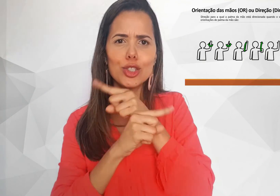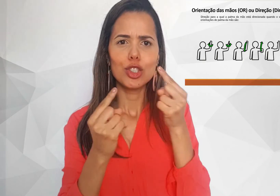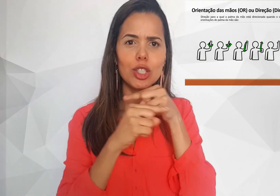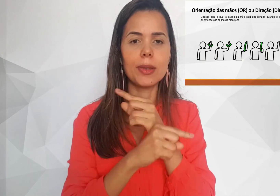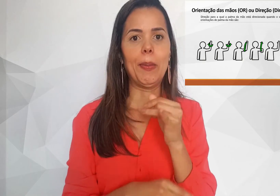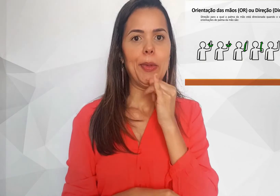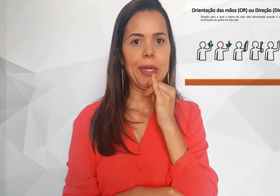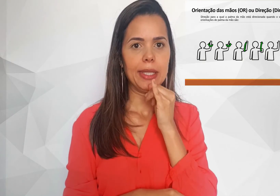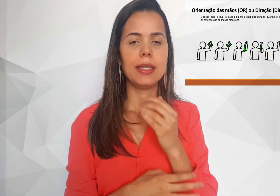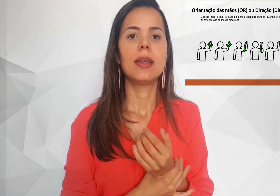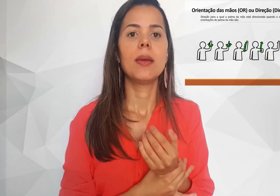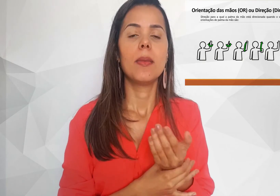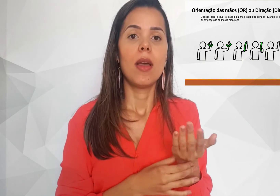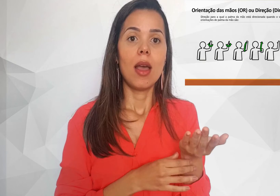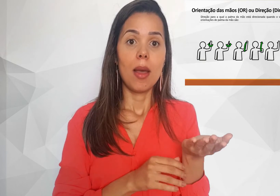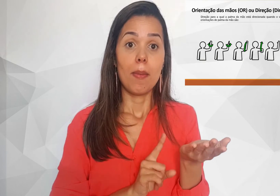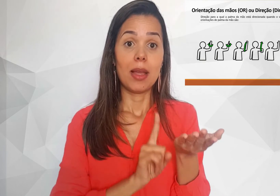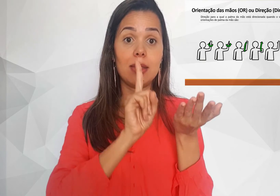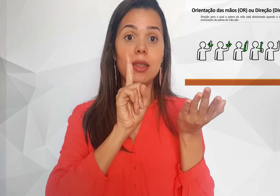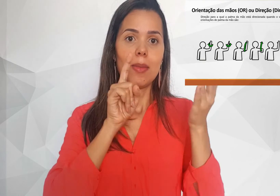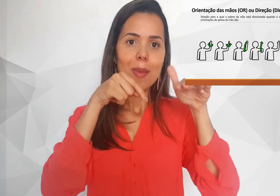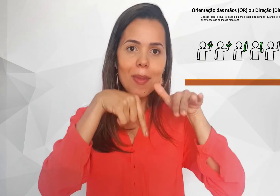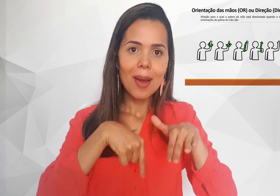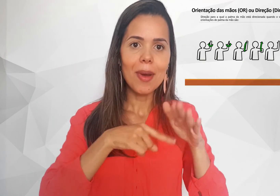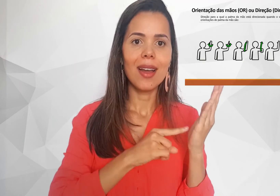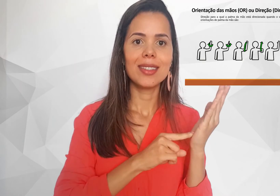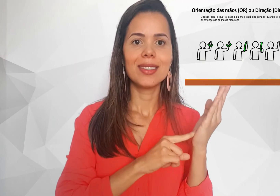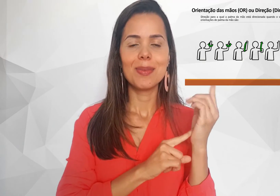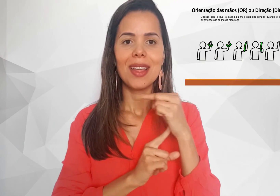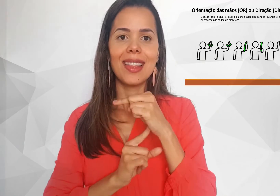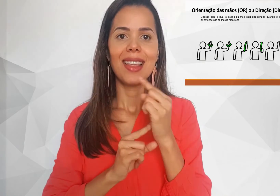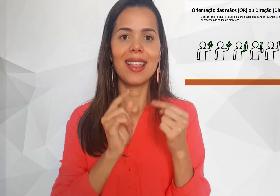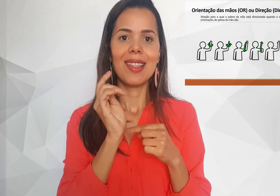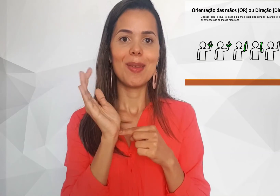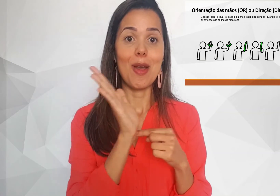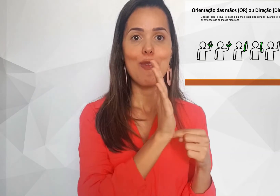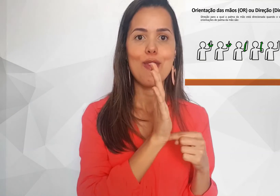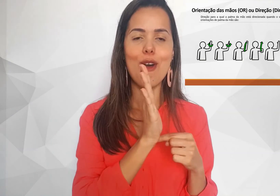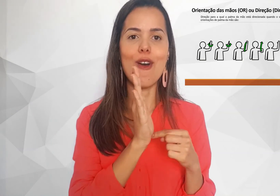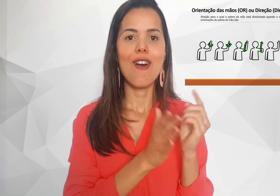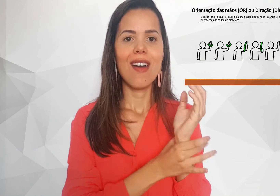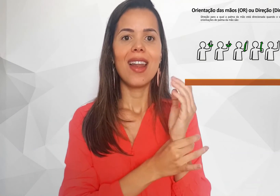que os estudos colocam como as principais. São elas: a mão para cima, para baixo, para dentro, para fora, para a esquerda,